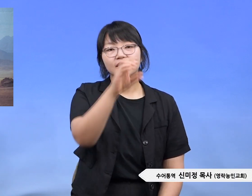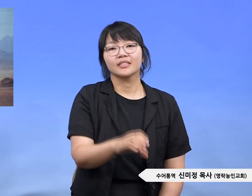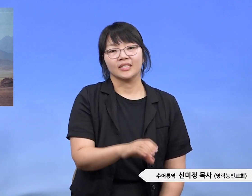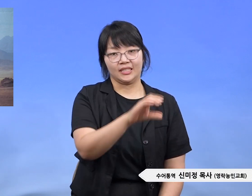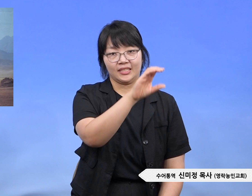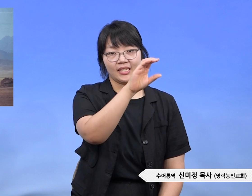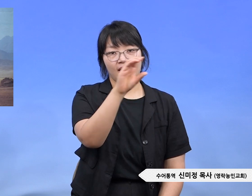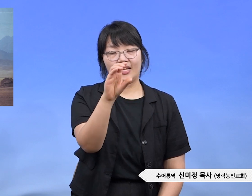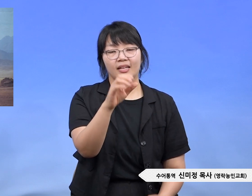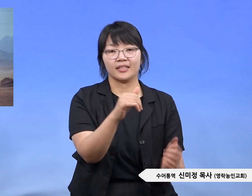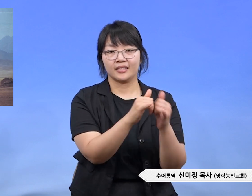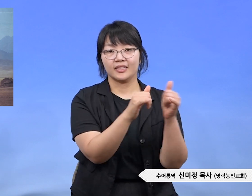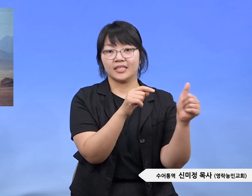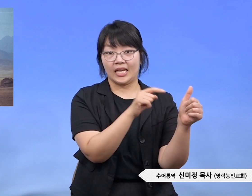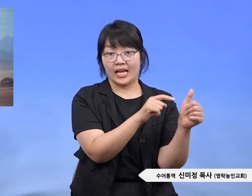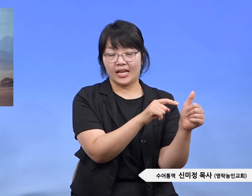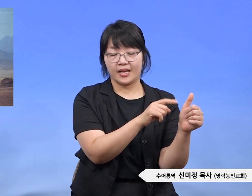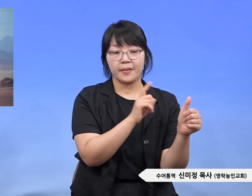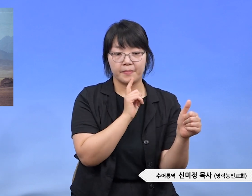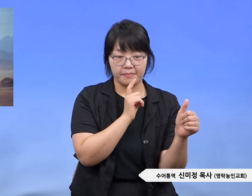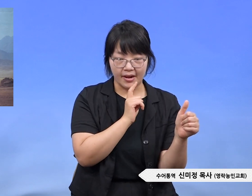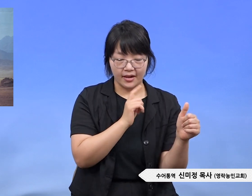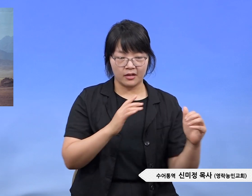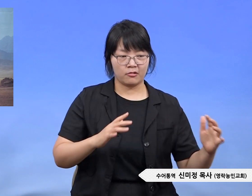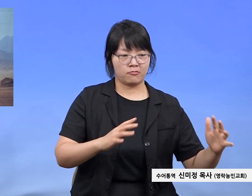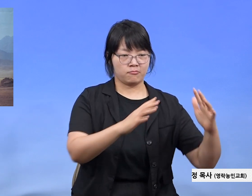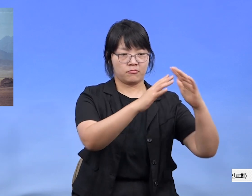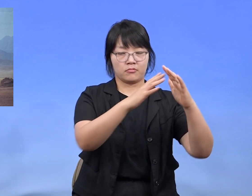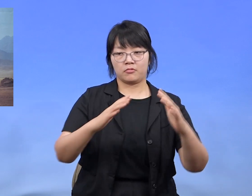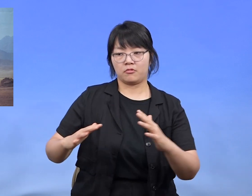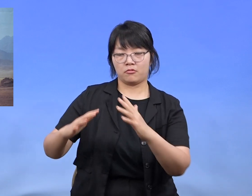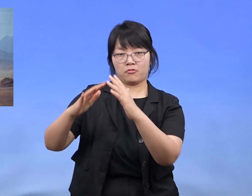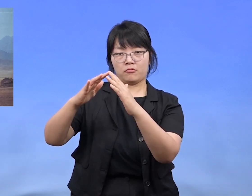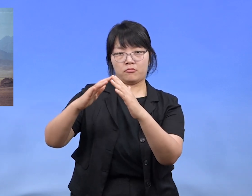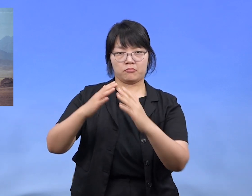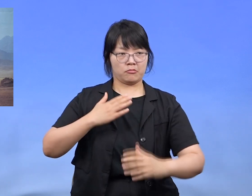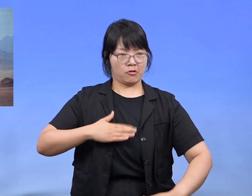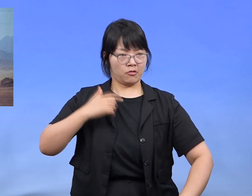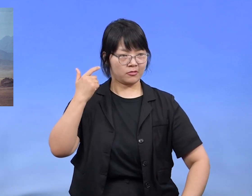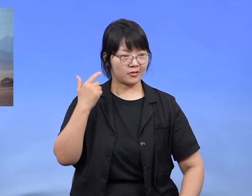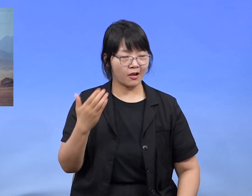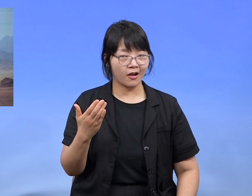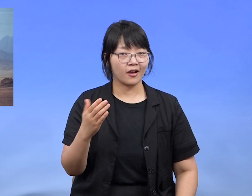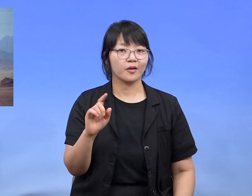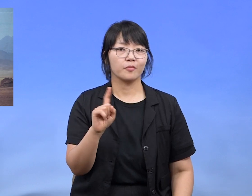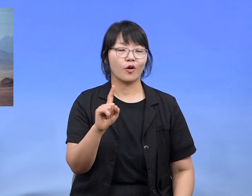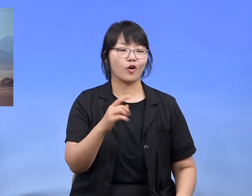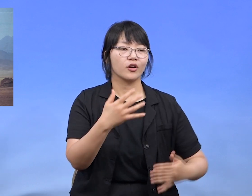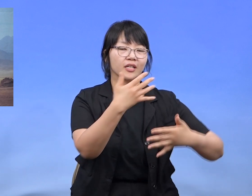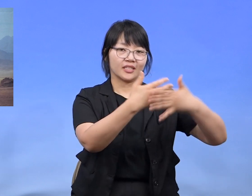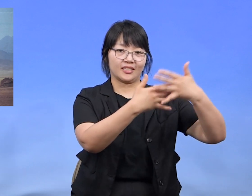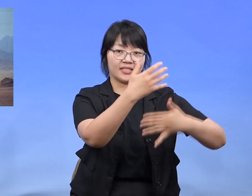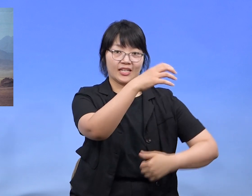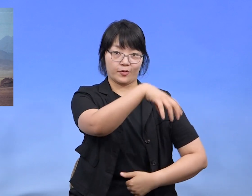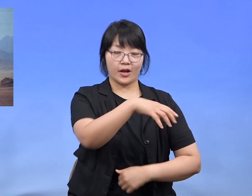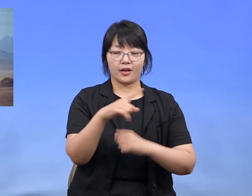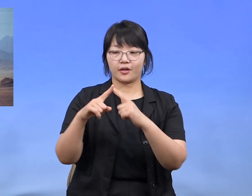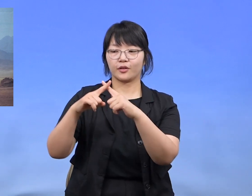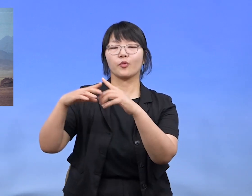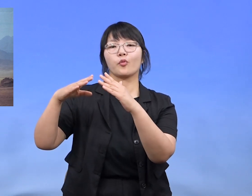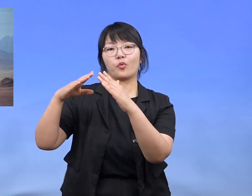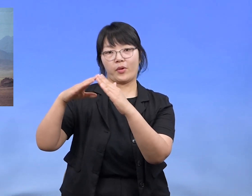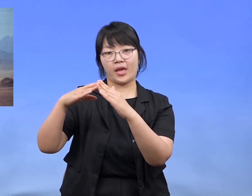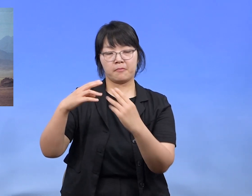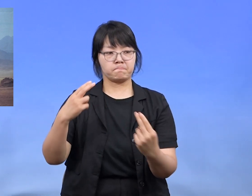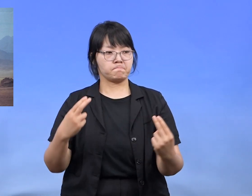극장과 교회의 건축의 차이를 아느냐는 질문을 던진 적이 있습니다. 그